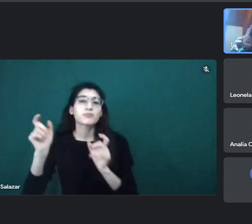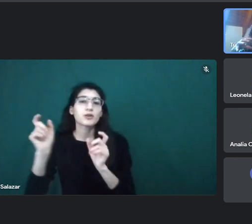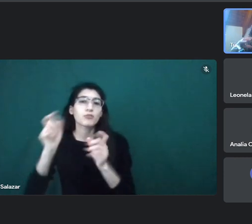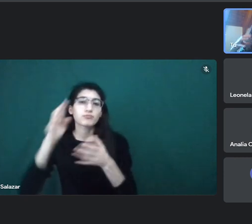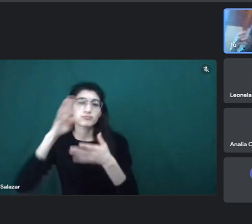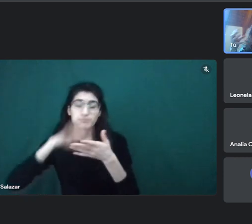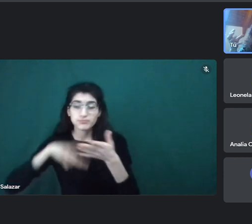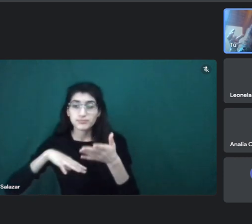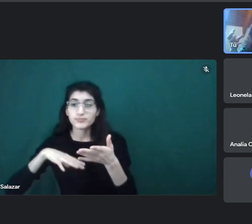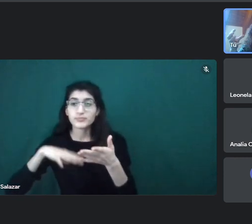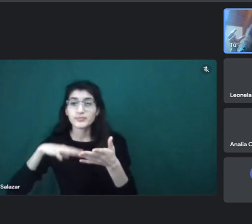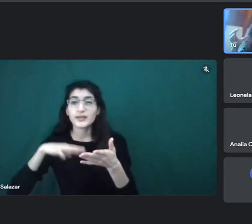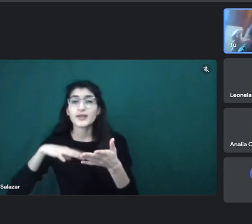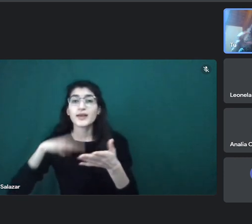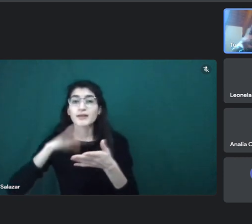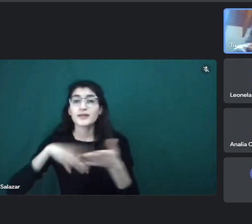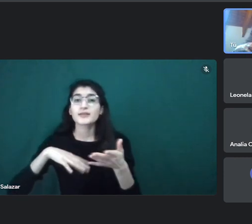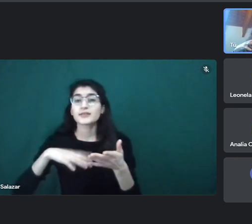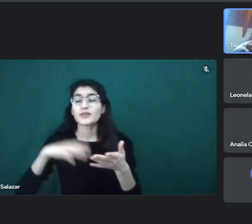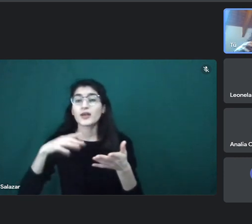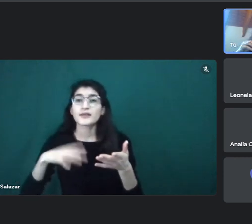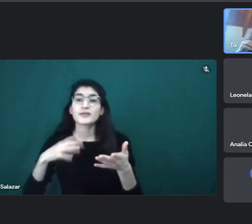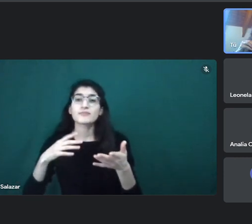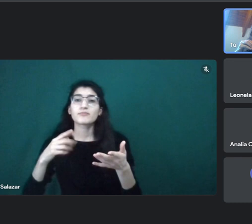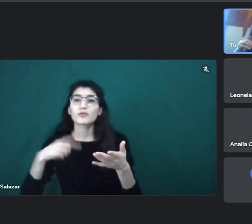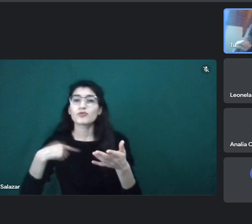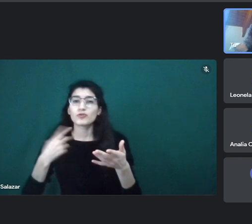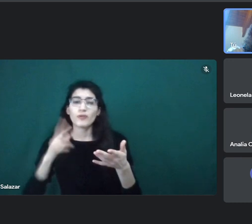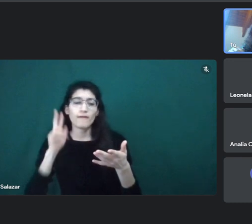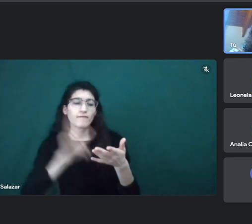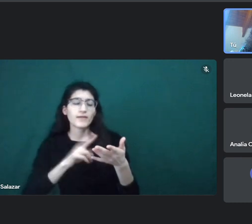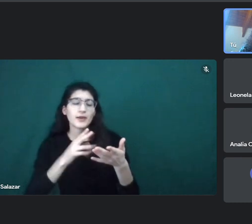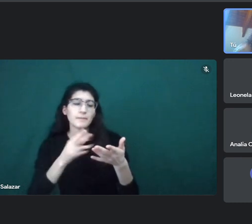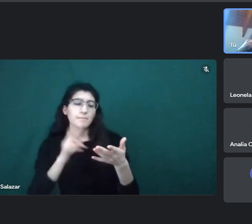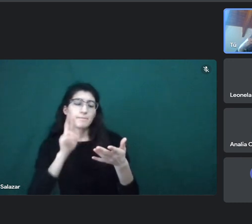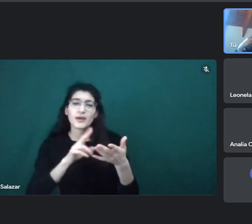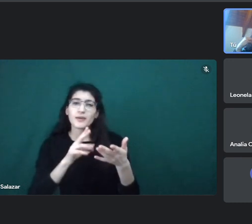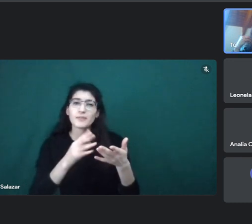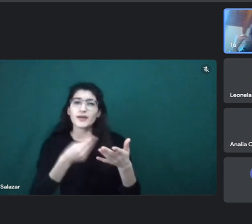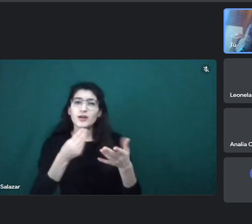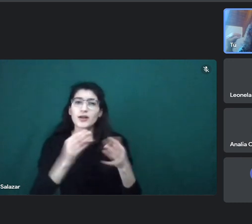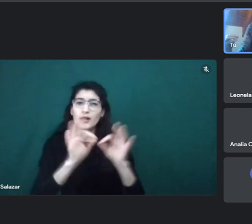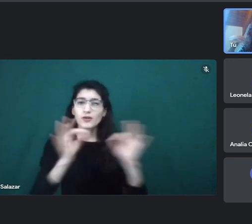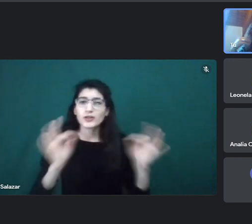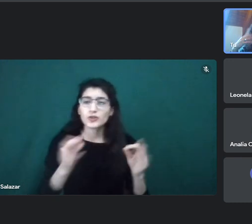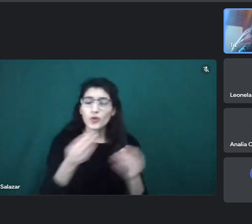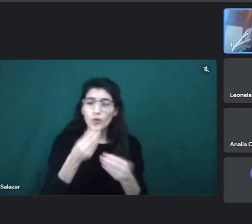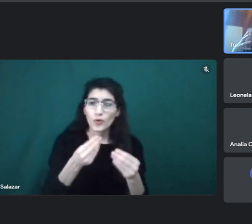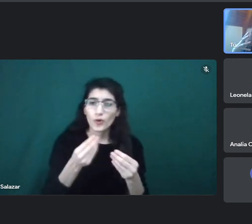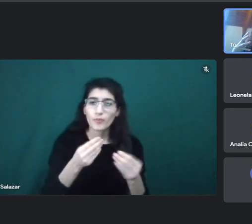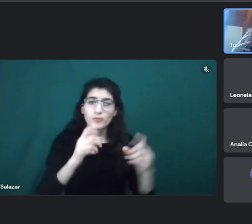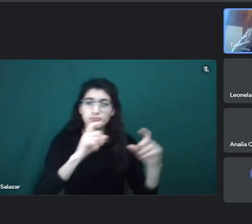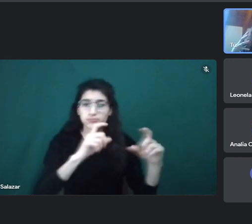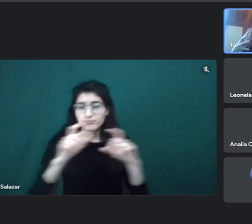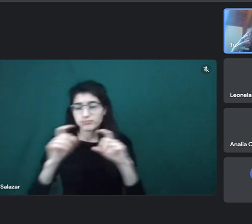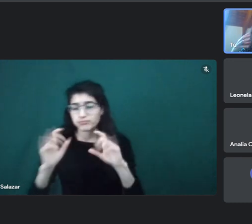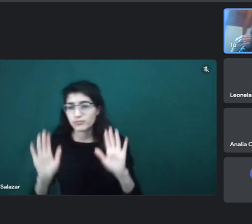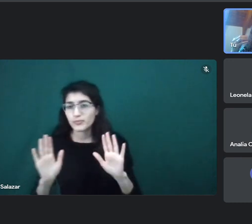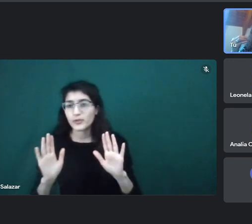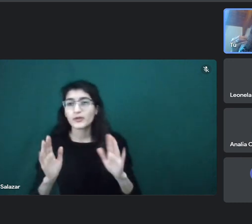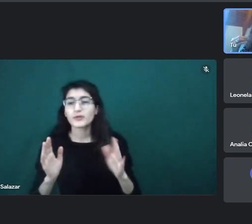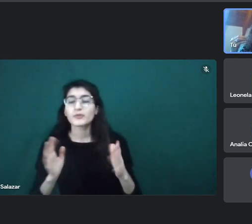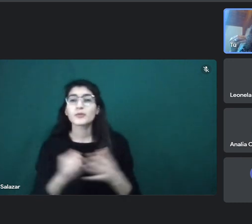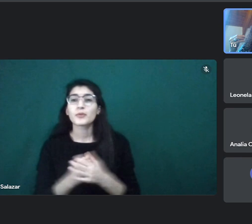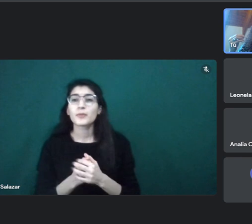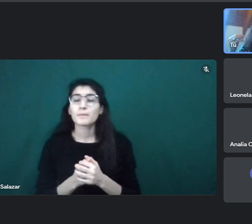está estructurado el párrafo. Yo no tengo problemas de que ustedes que se usen los traductores o cómo ustedes trabajen. Pero